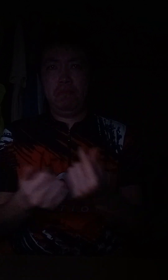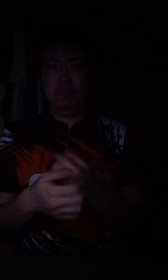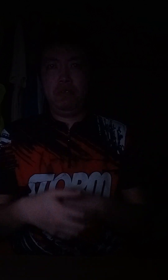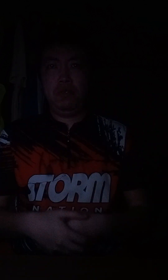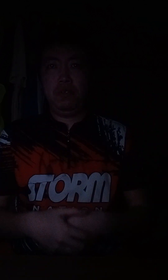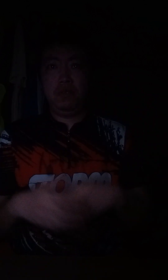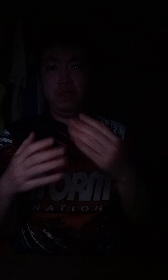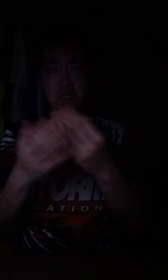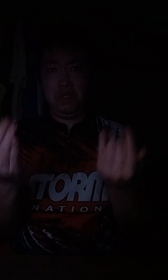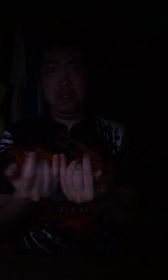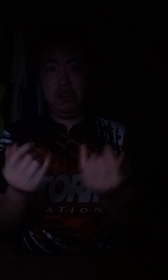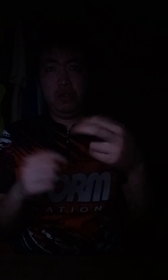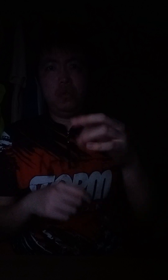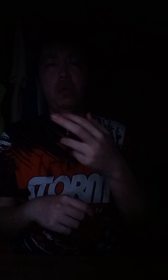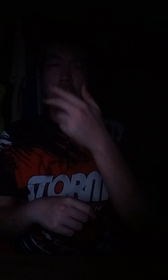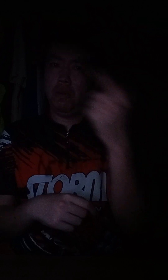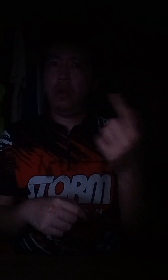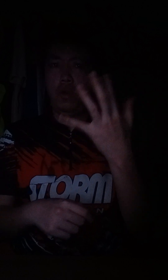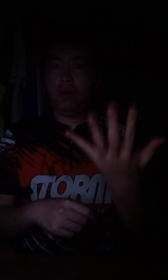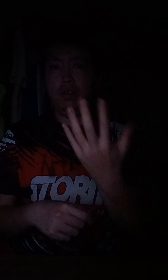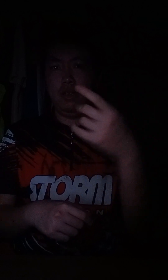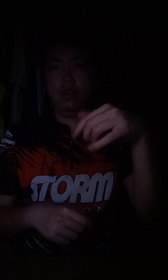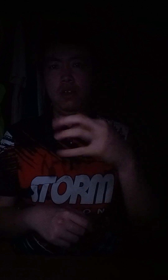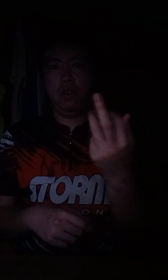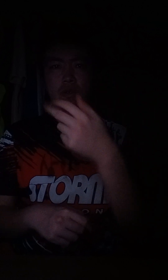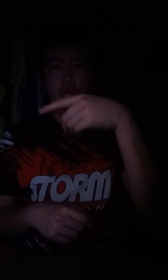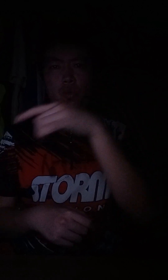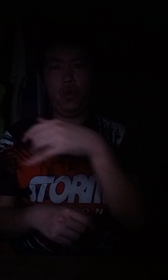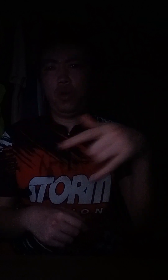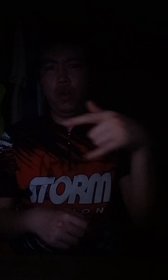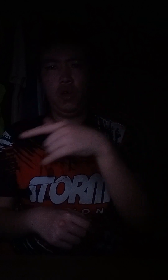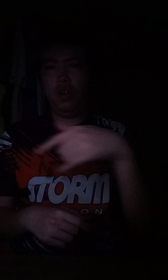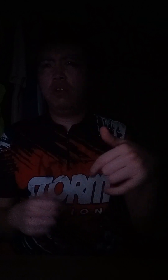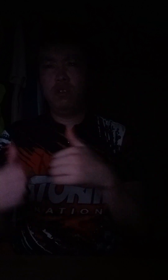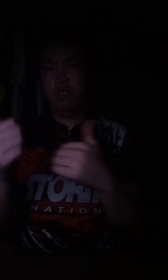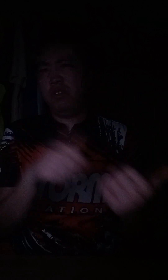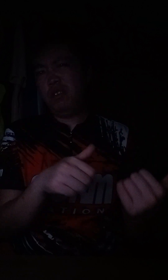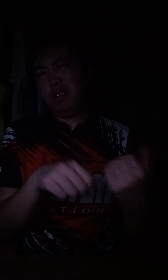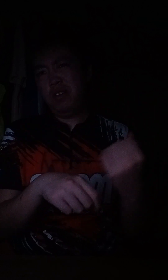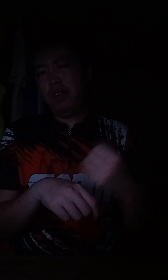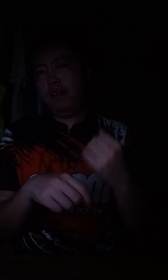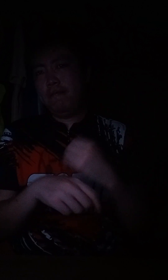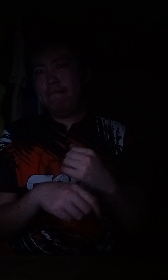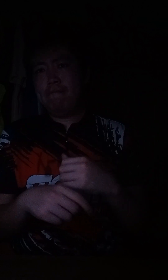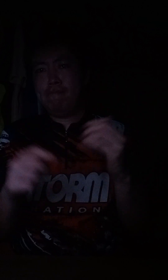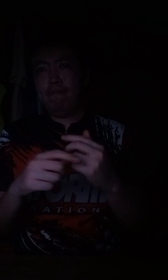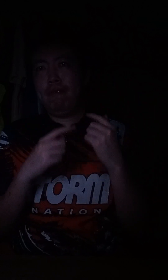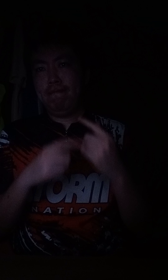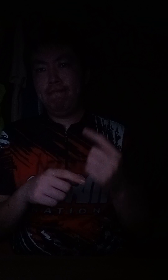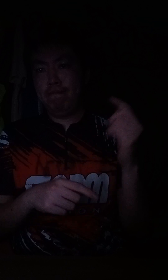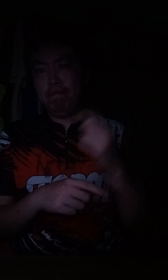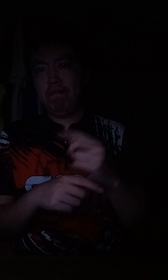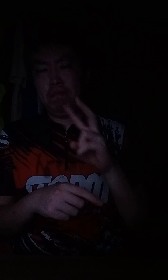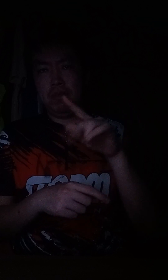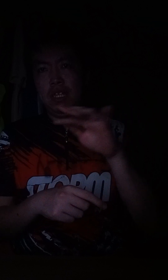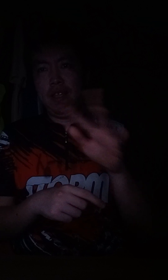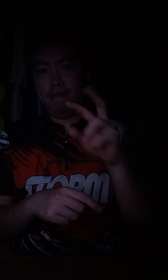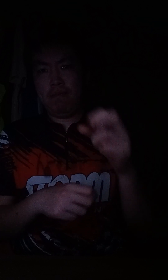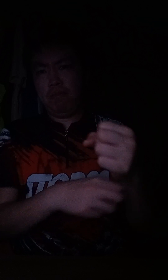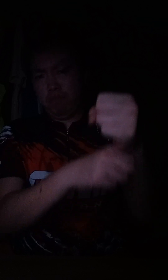경기 파주에선 어젯밤 50대 여성이 한 숙박업소에서 숨진 채 발견돼 경찰이 유력 용의자인 50대 남성을